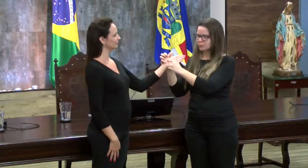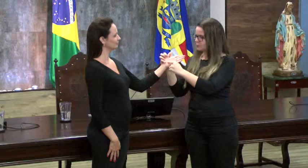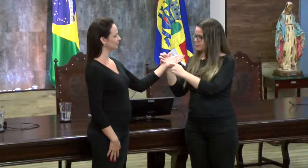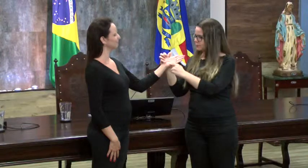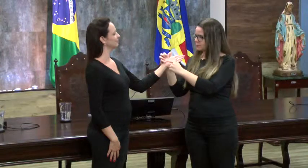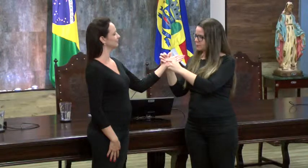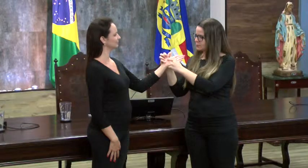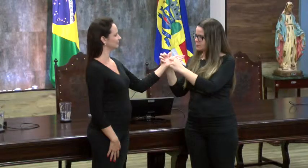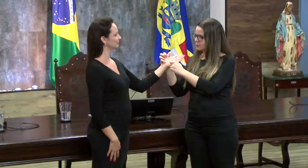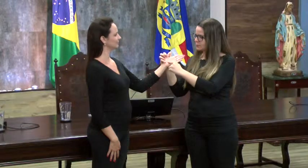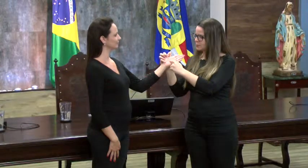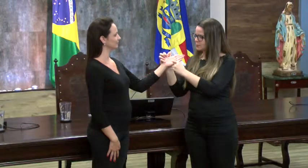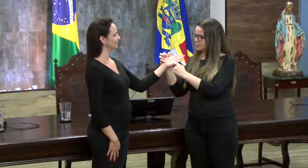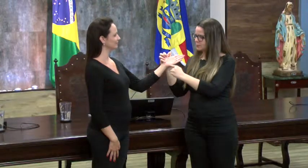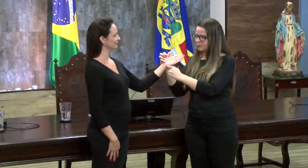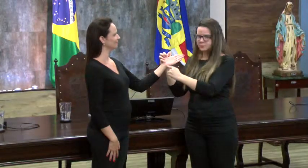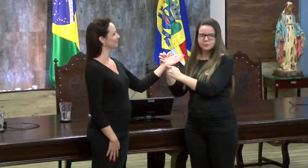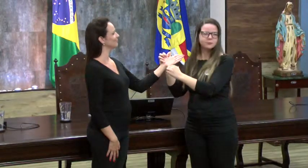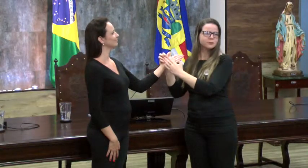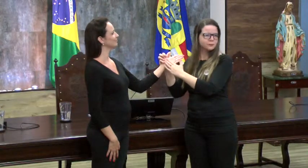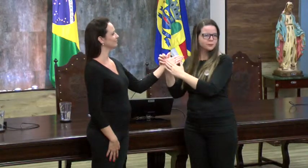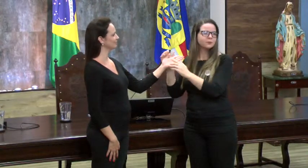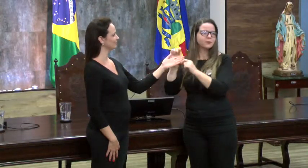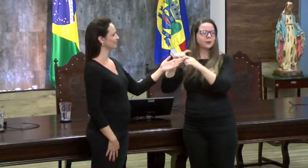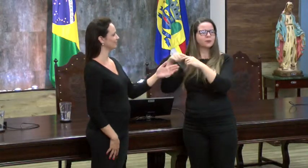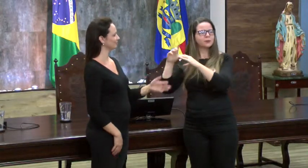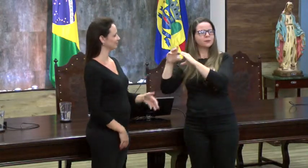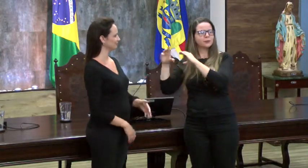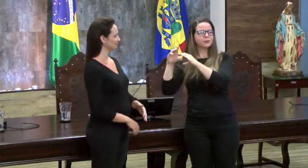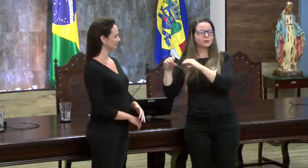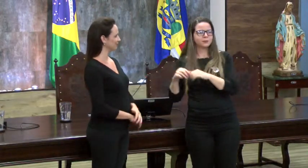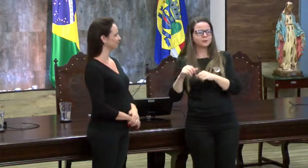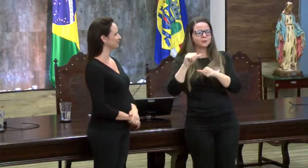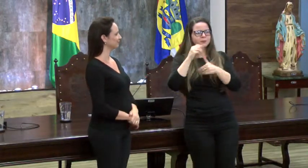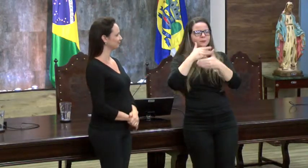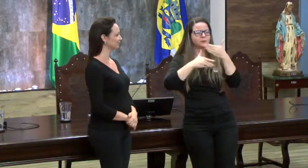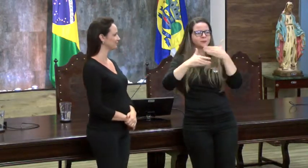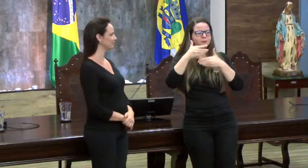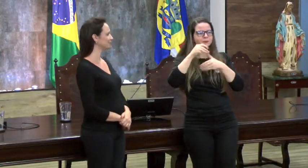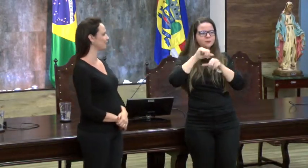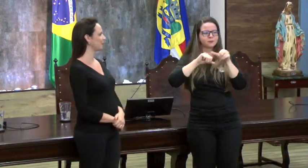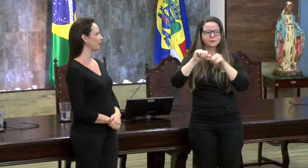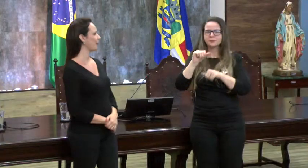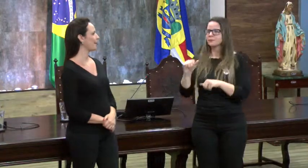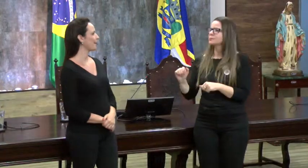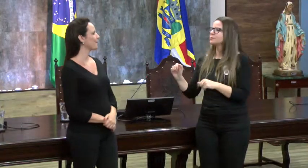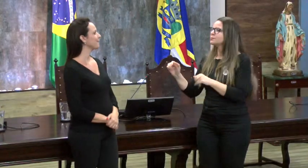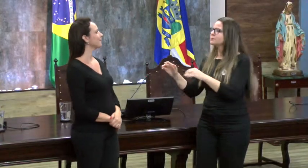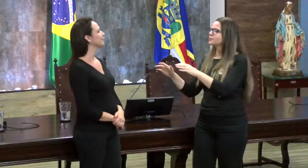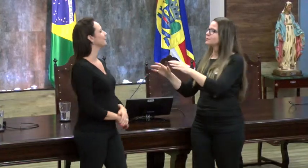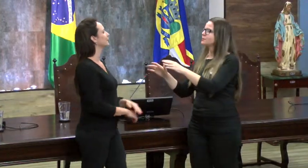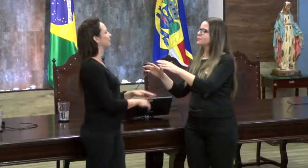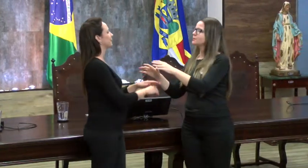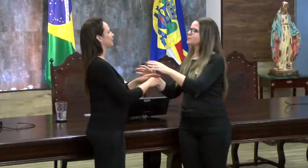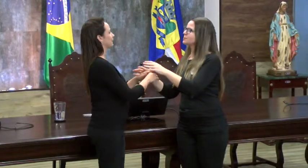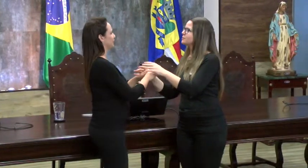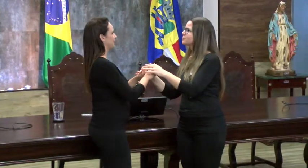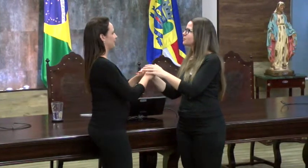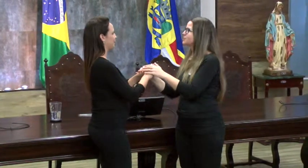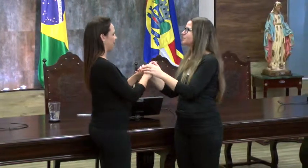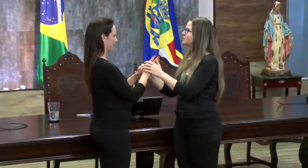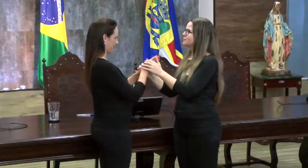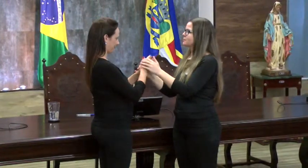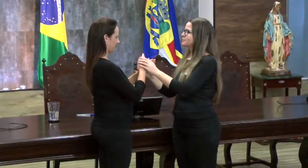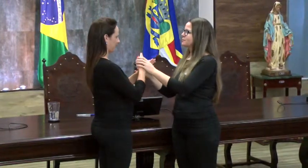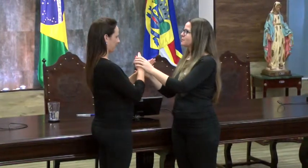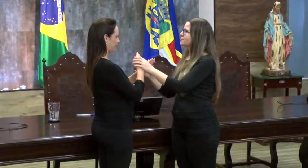identificar quais são as letras, então, do alfabeto A, B. Dessa forma, eu consigo construir um diálogo com essa pessoa se ela já